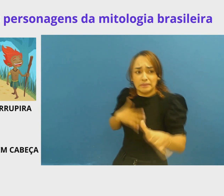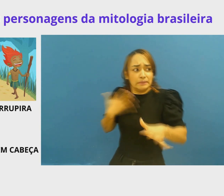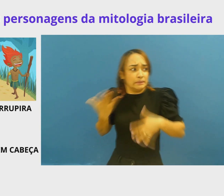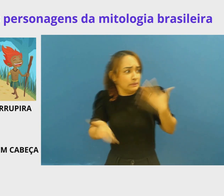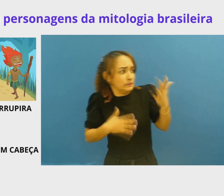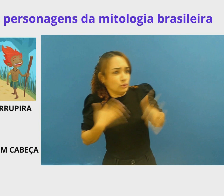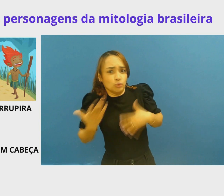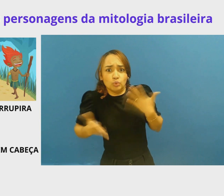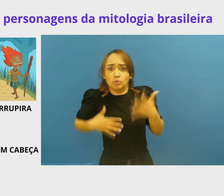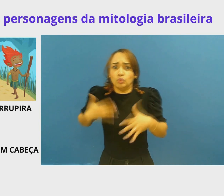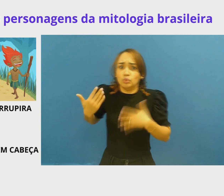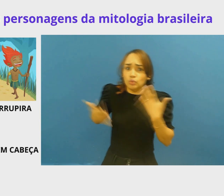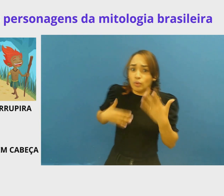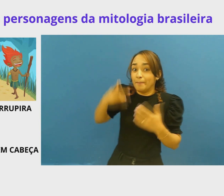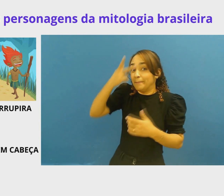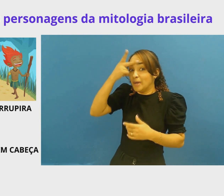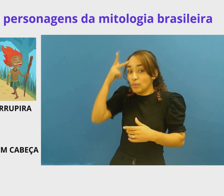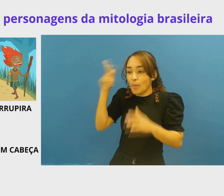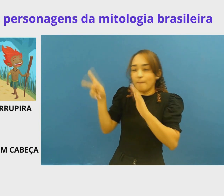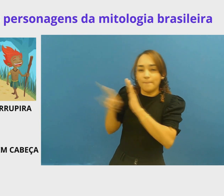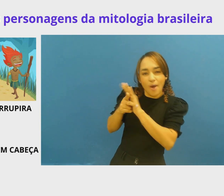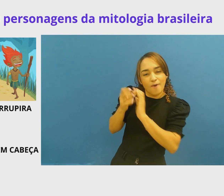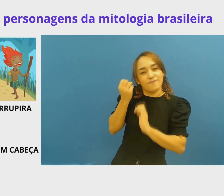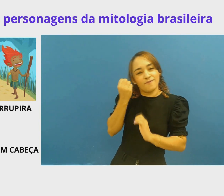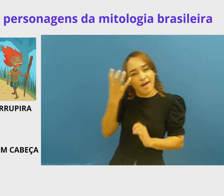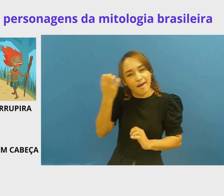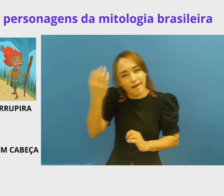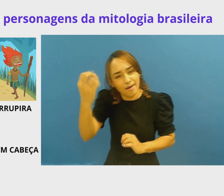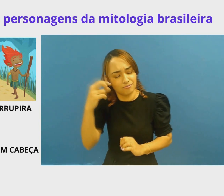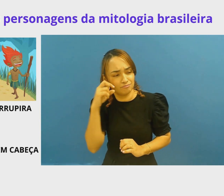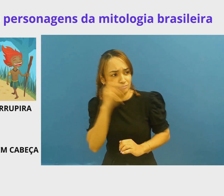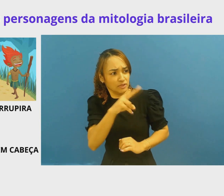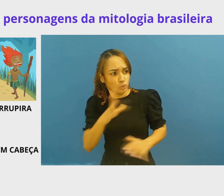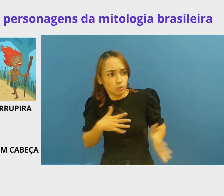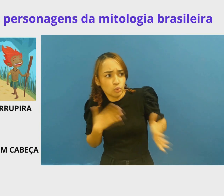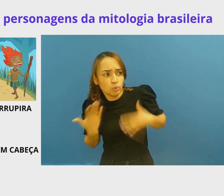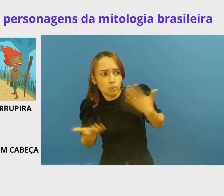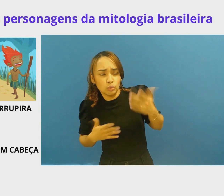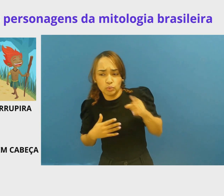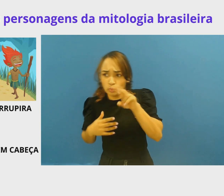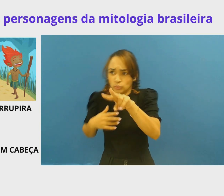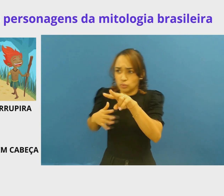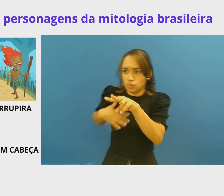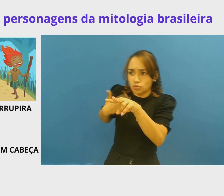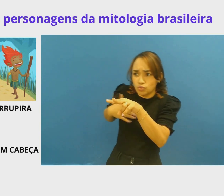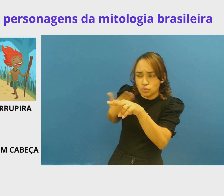E ele gosta de assustar todos os viajantes.